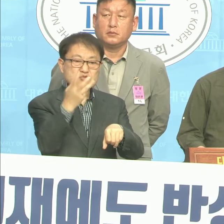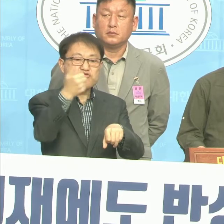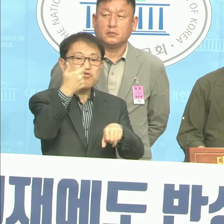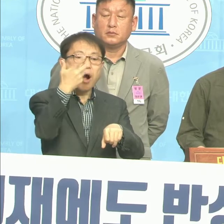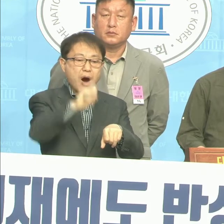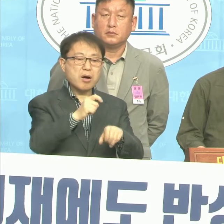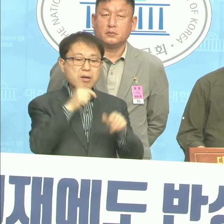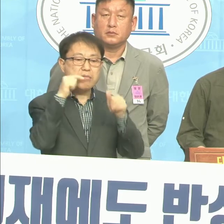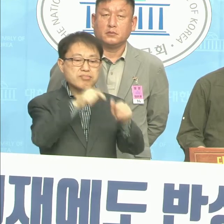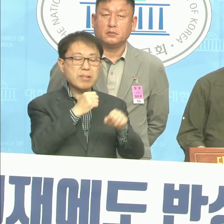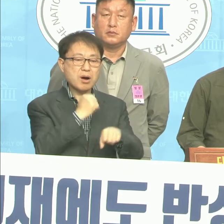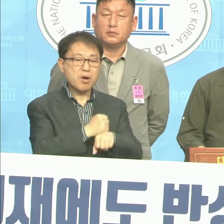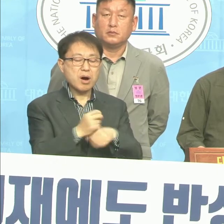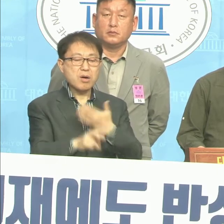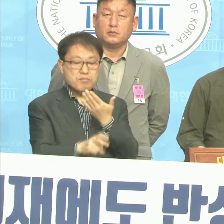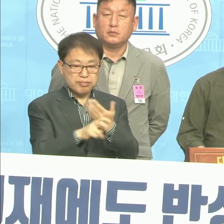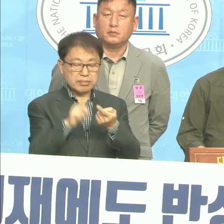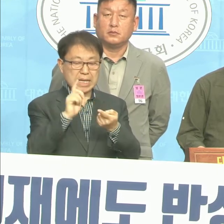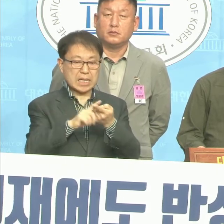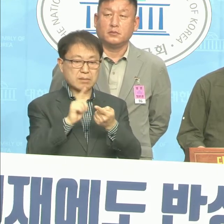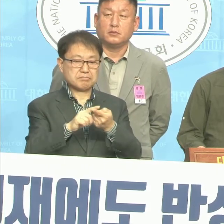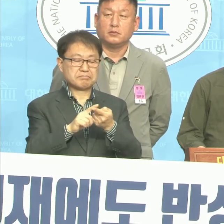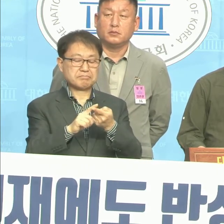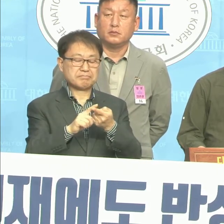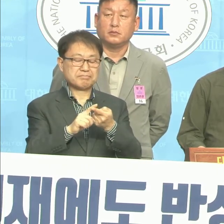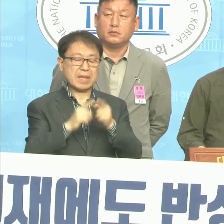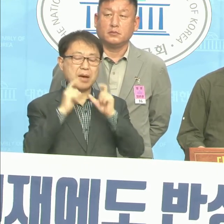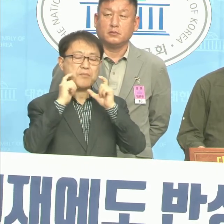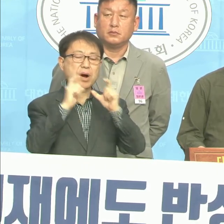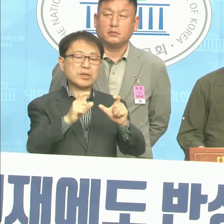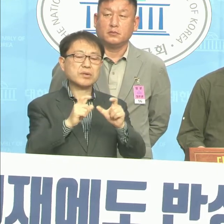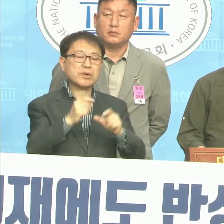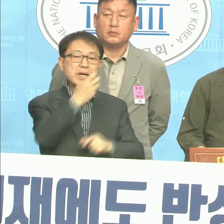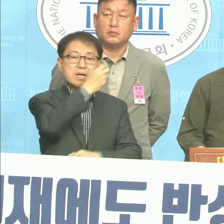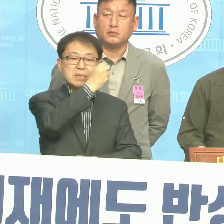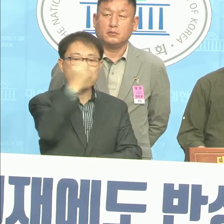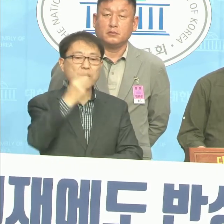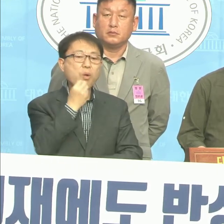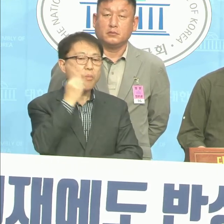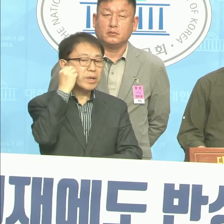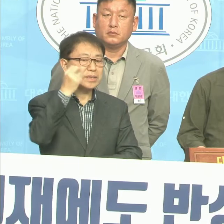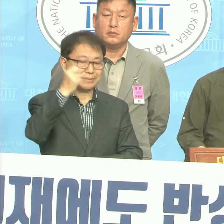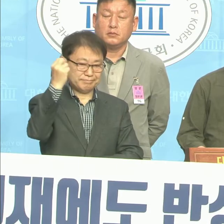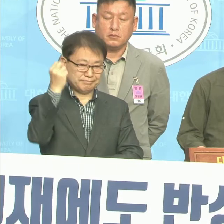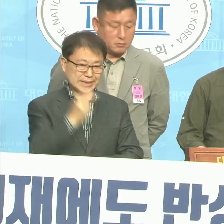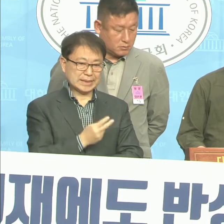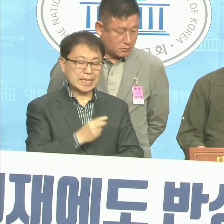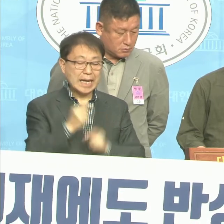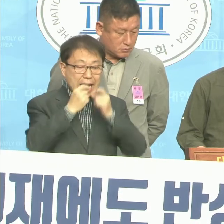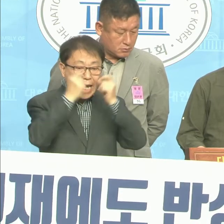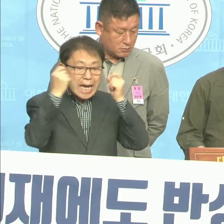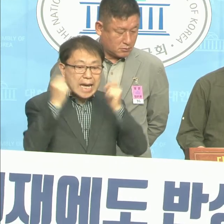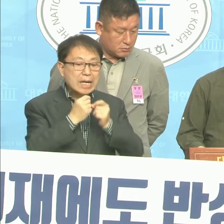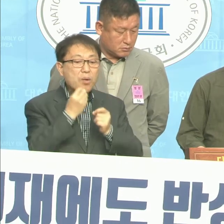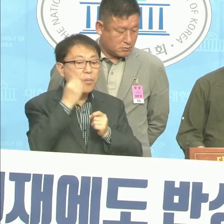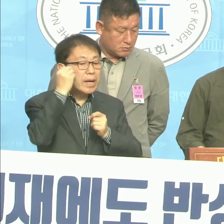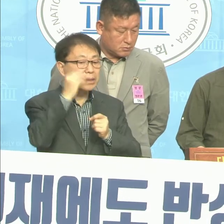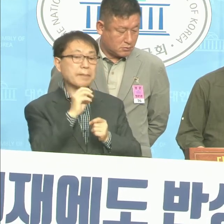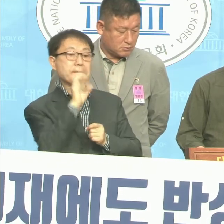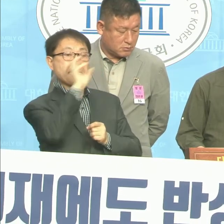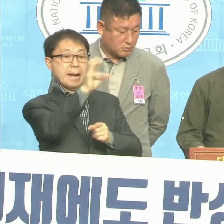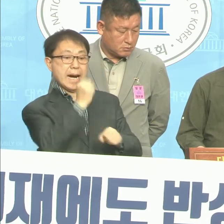그리고 법 위반 사실에 대한 공포 명령을 삼성중공업 홈페이지 및 사내 게시판에 게시 하도록